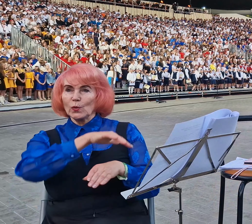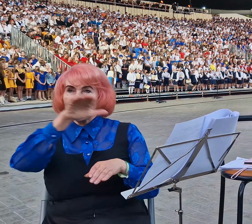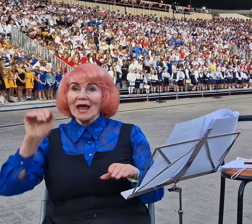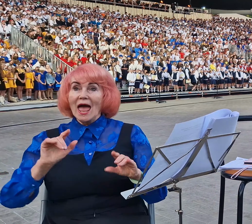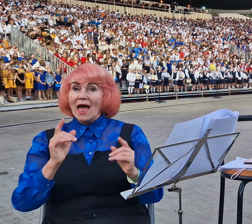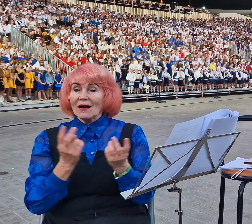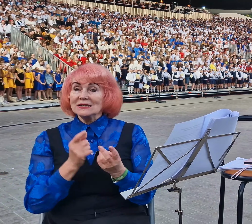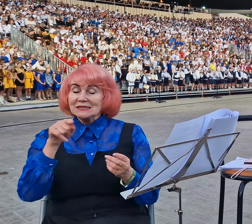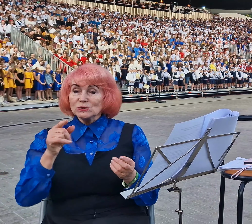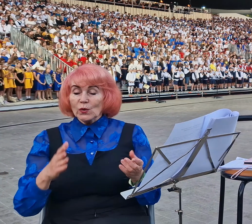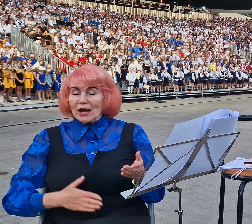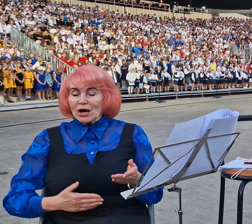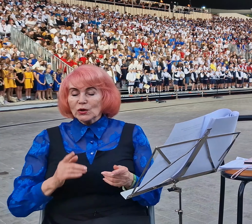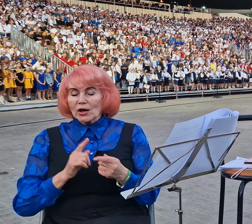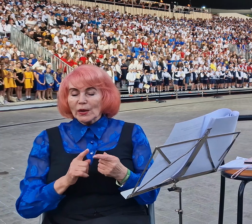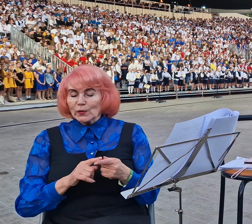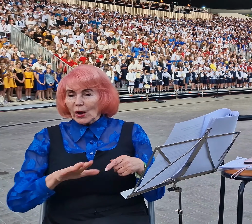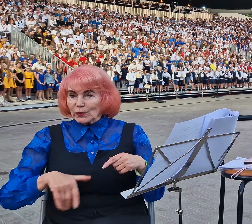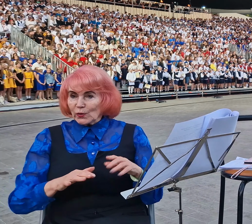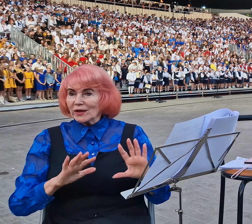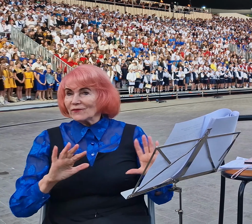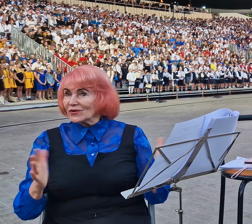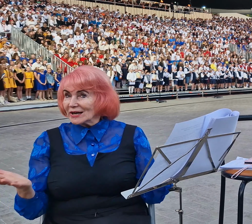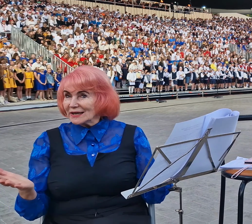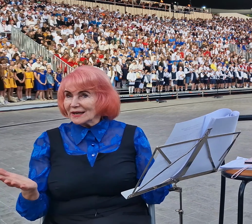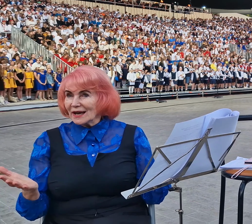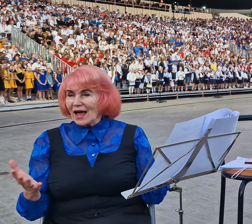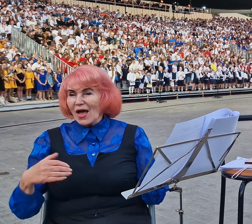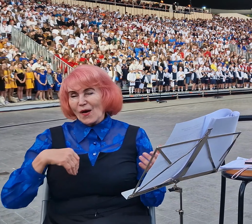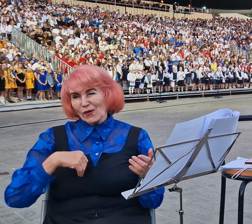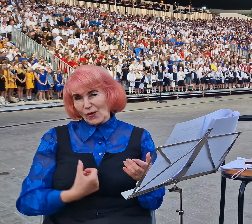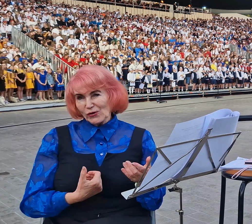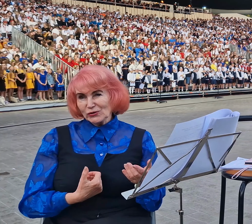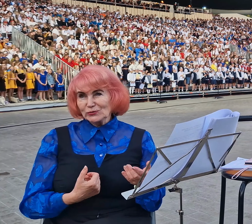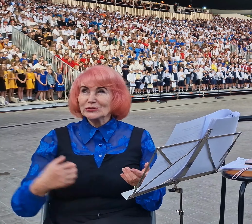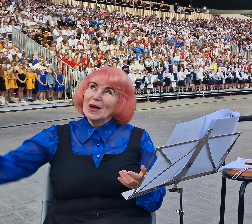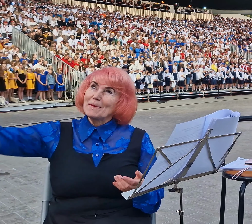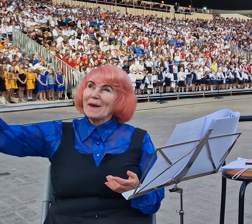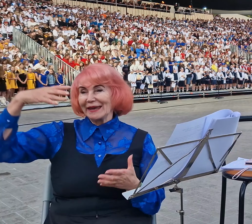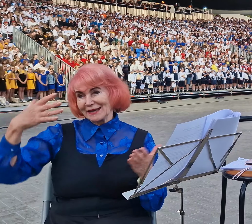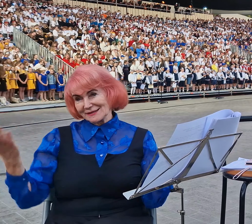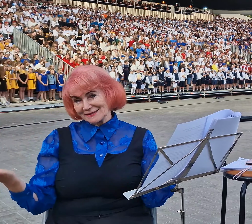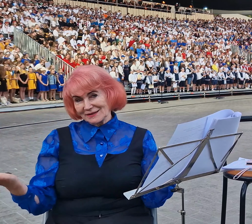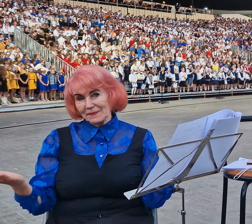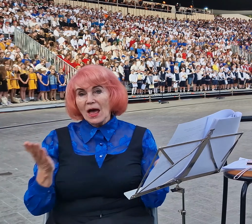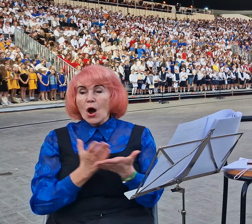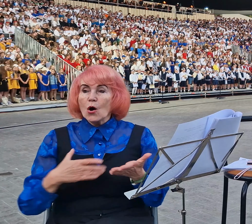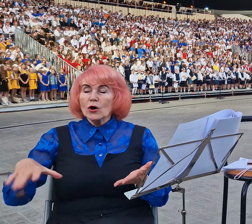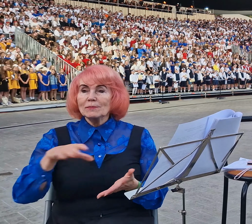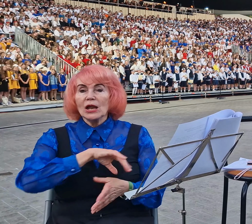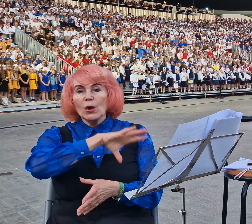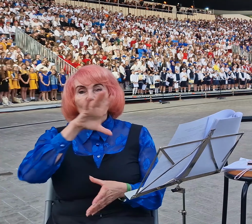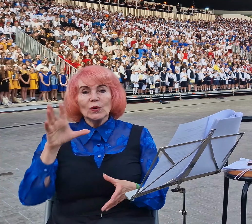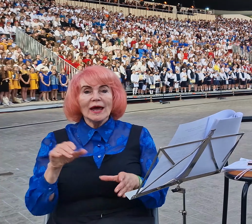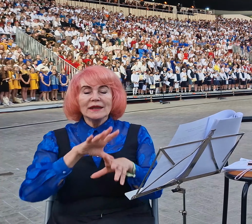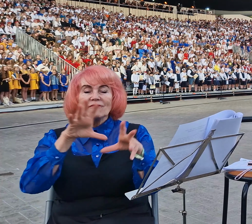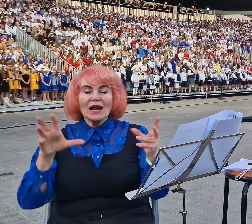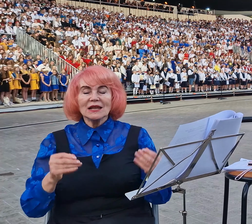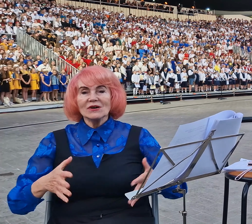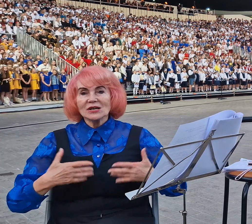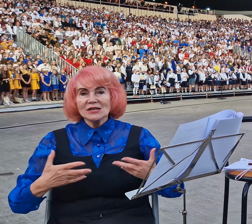natuke tühi või roidumus päikesest. on meid üleni valdav